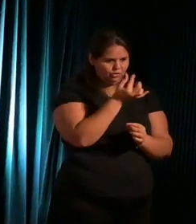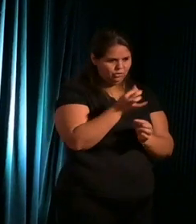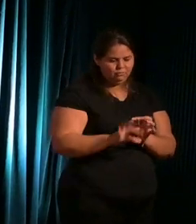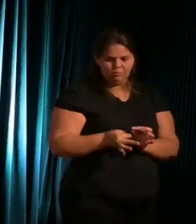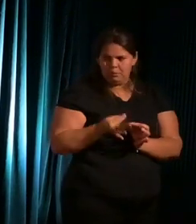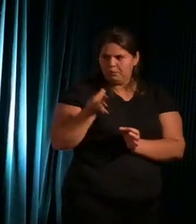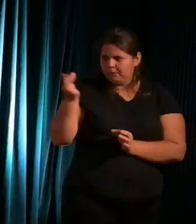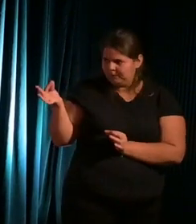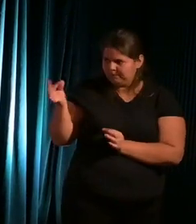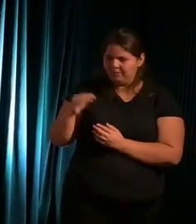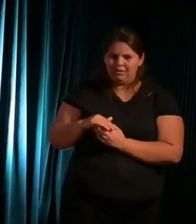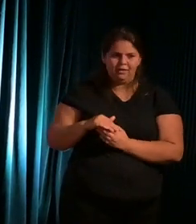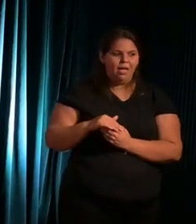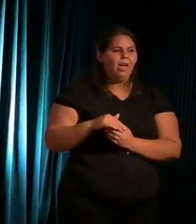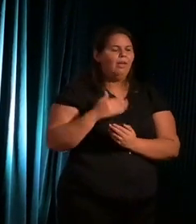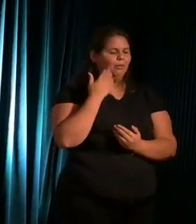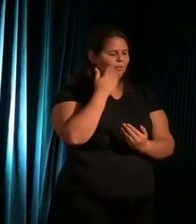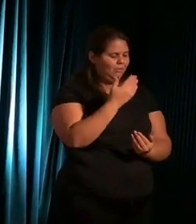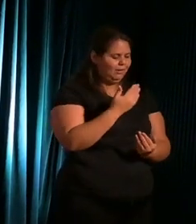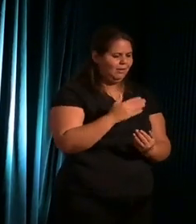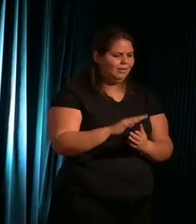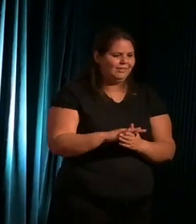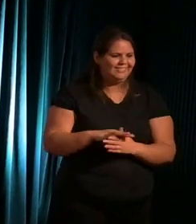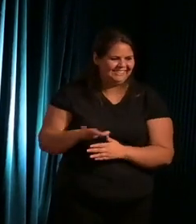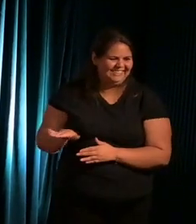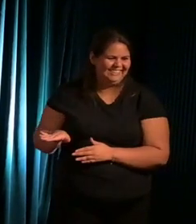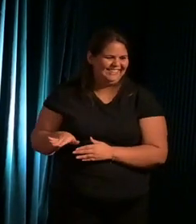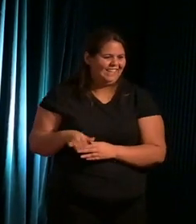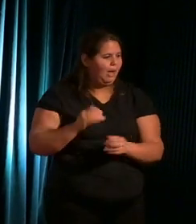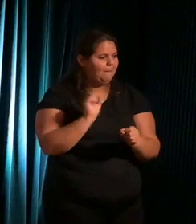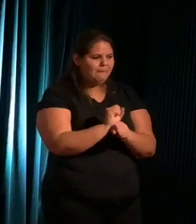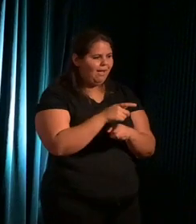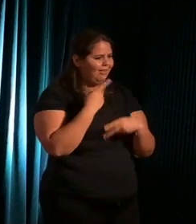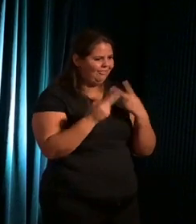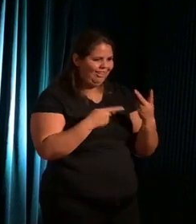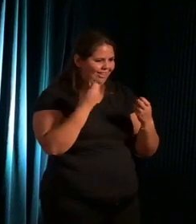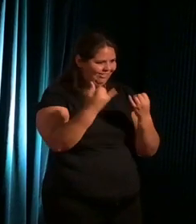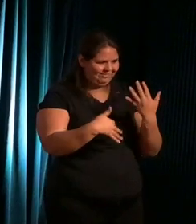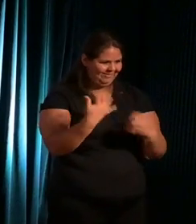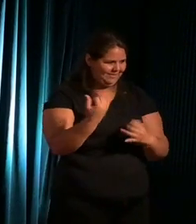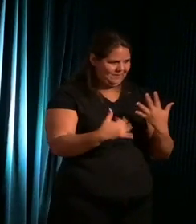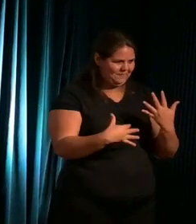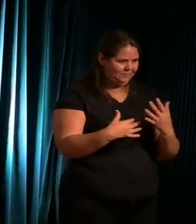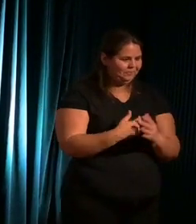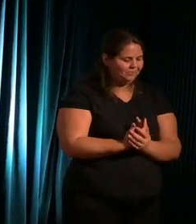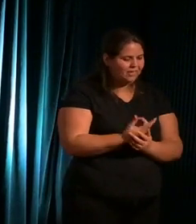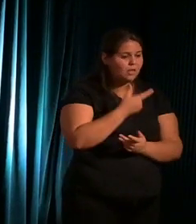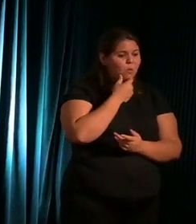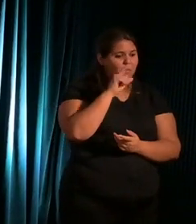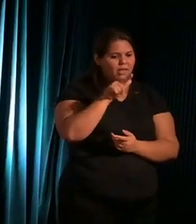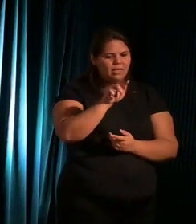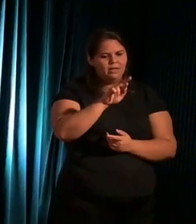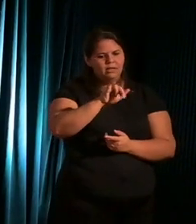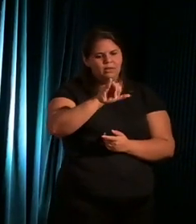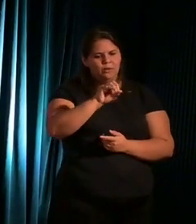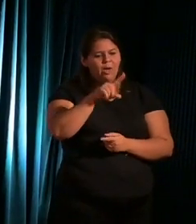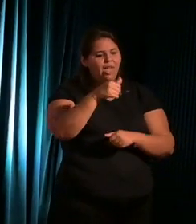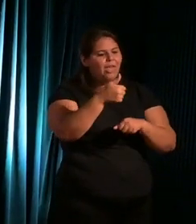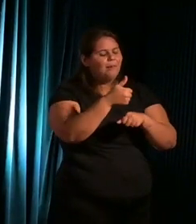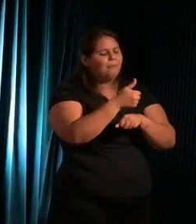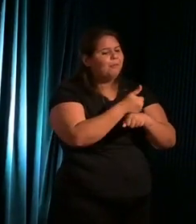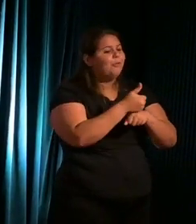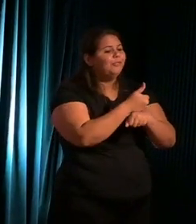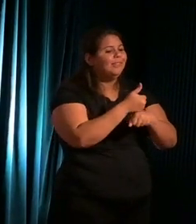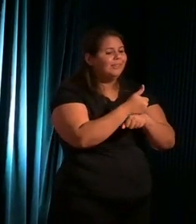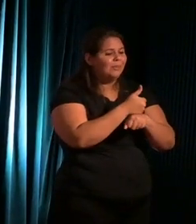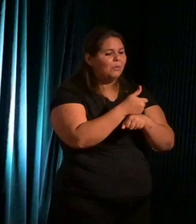O griot exige algo em troca. Você não é, o griot não entrega a história de alguém. Né?